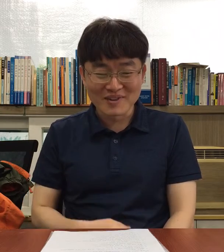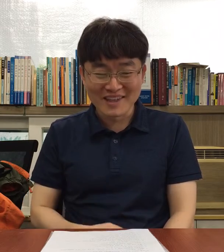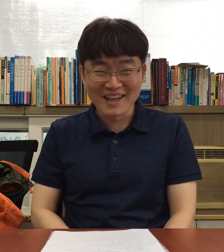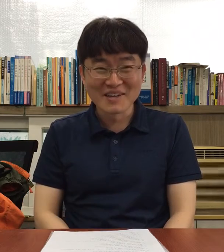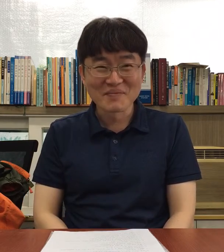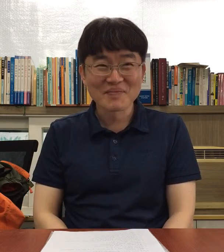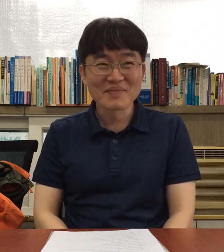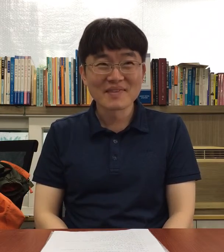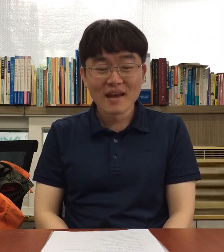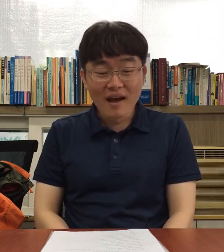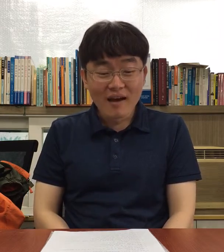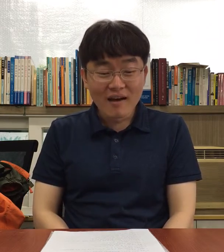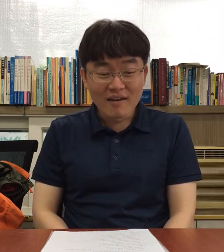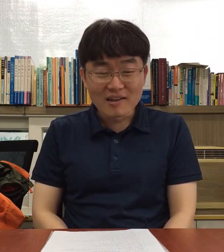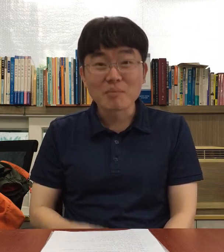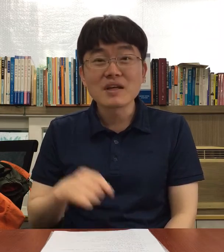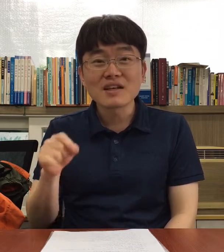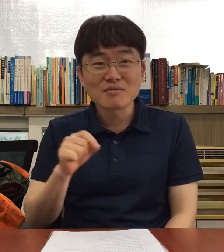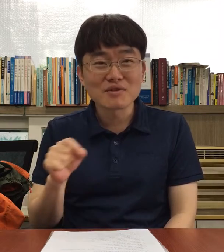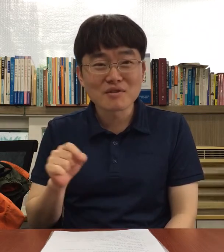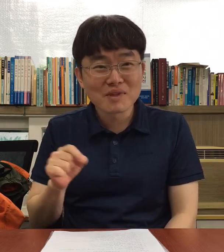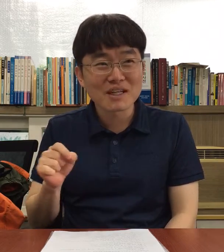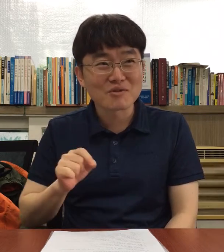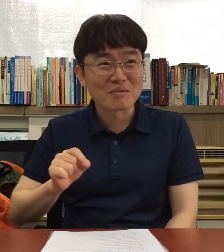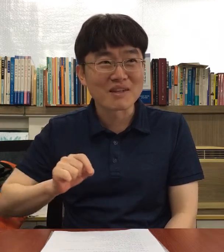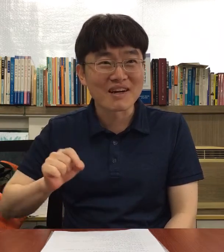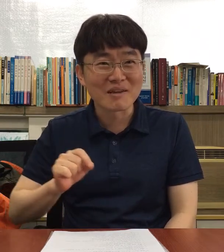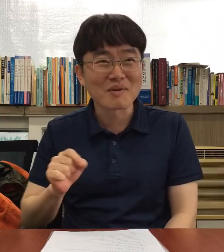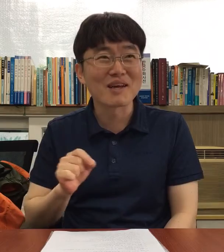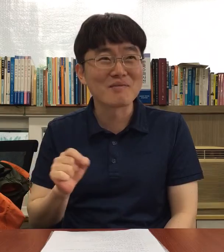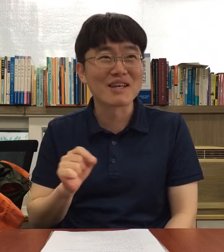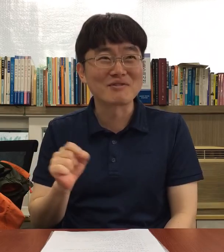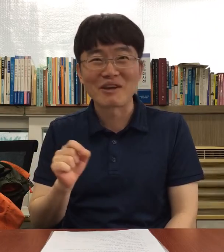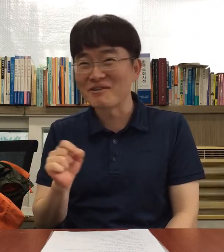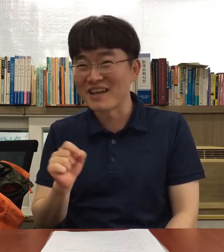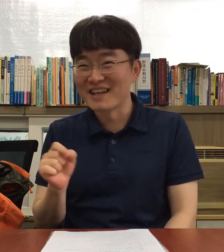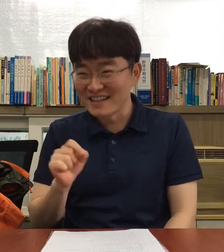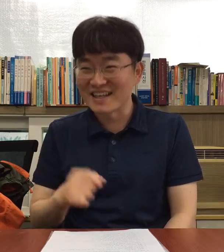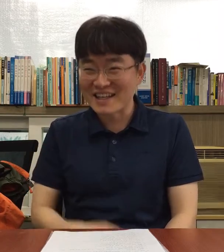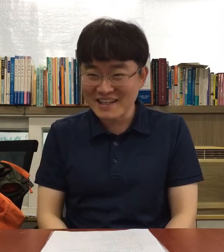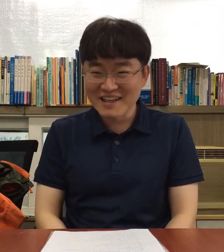네, 필기하실 분들은 필기하셔도 됩니다. 네, 편하게 필기해 주세요. 네.